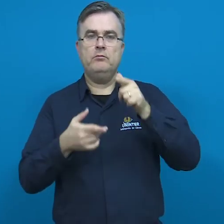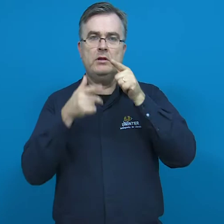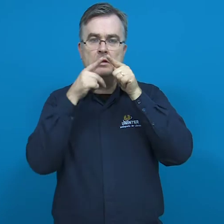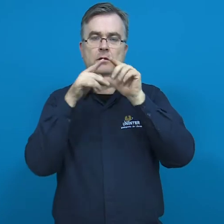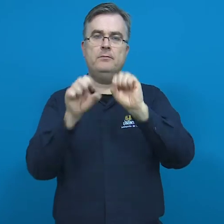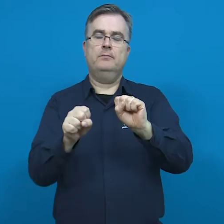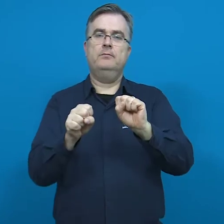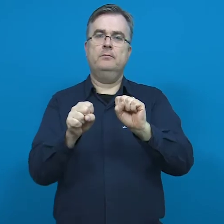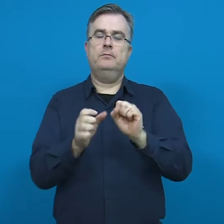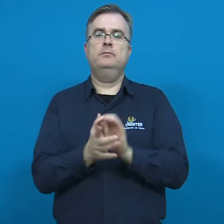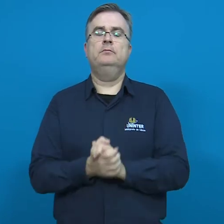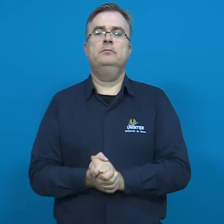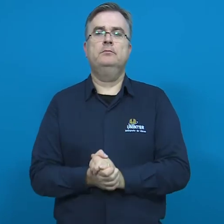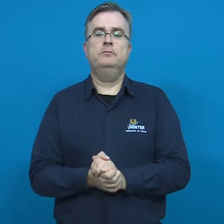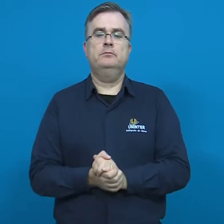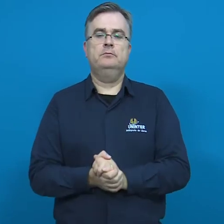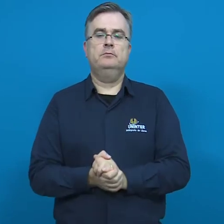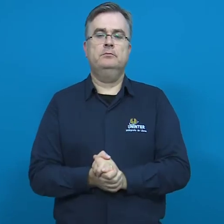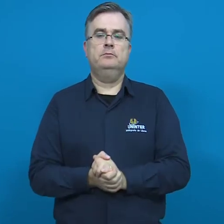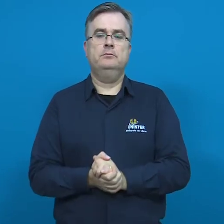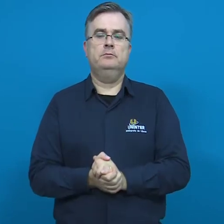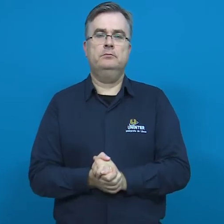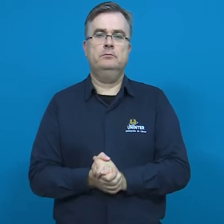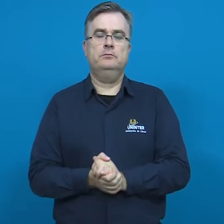essa mediação linguística.